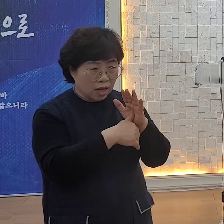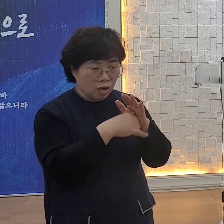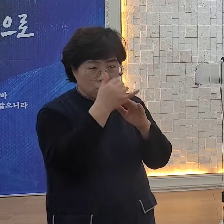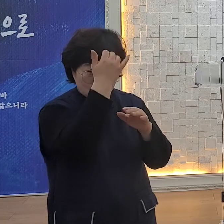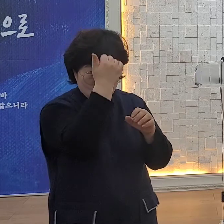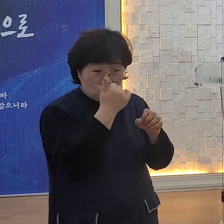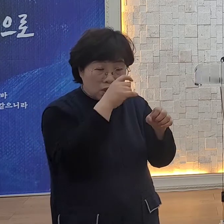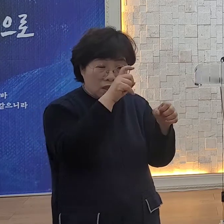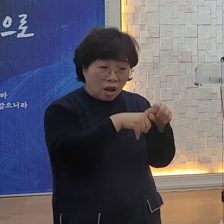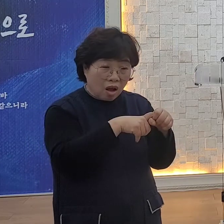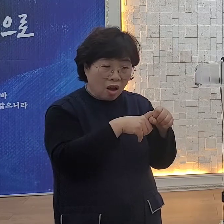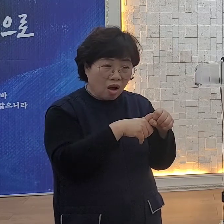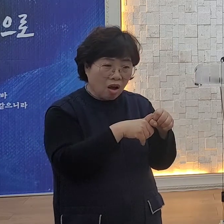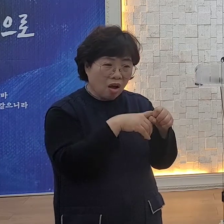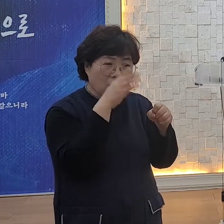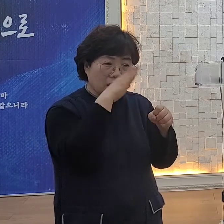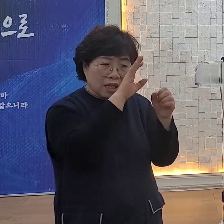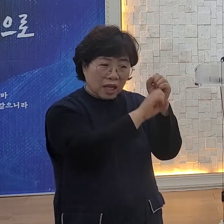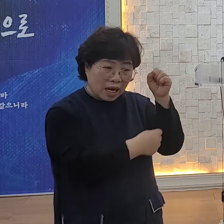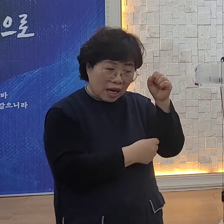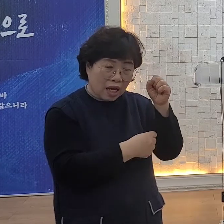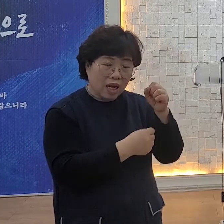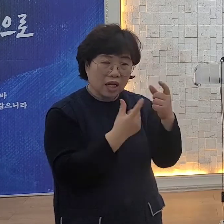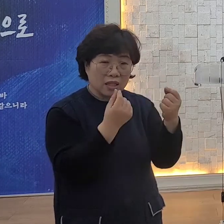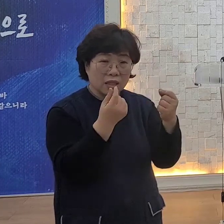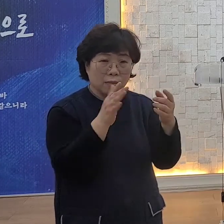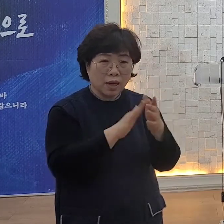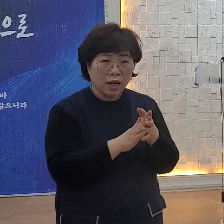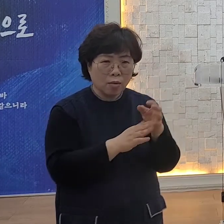뭘까요? 그 뿌리는 영적인 문제라요.